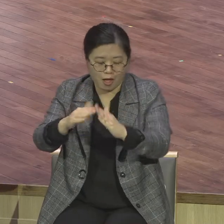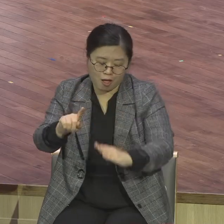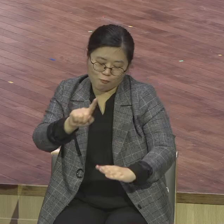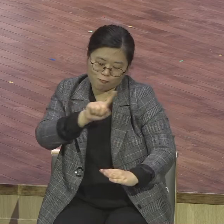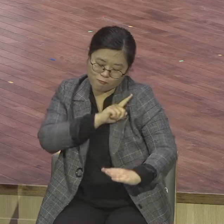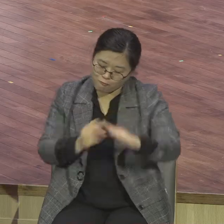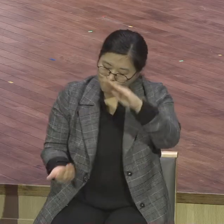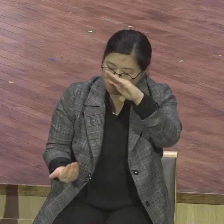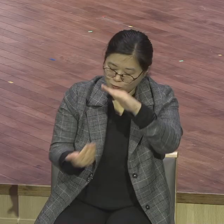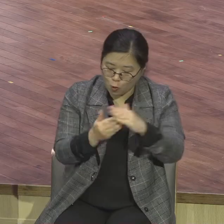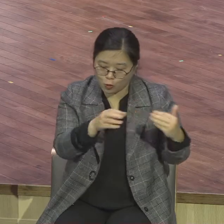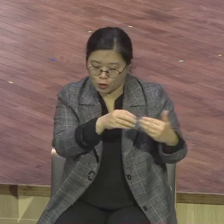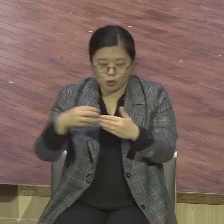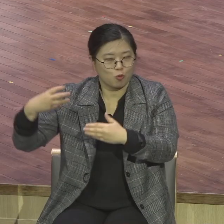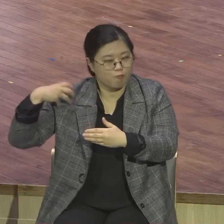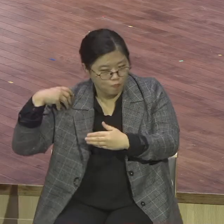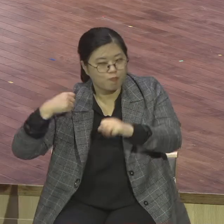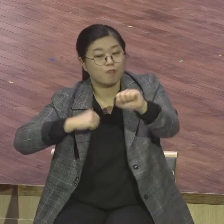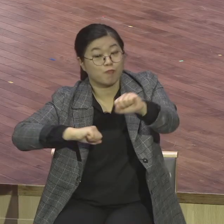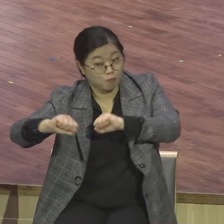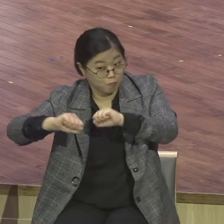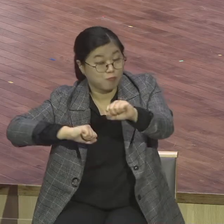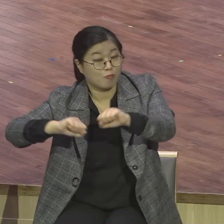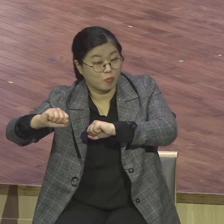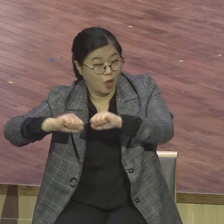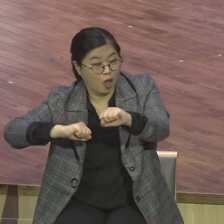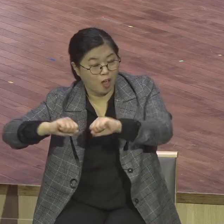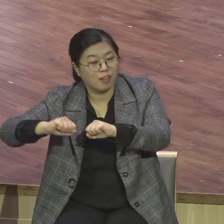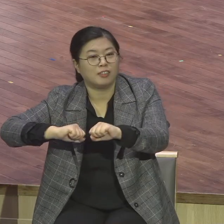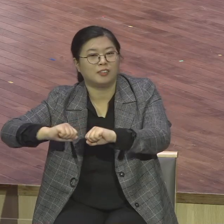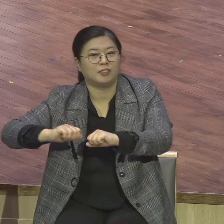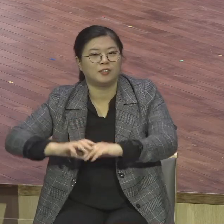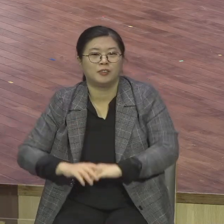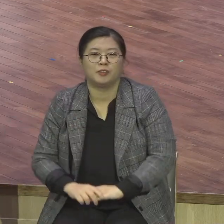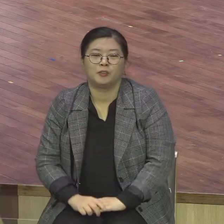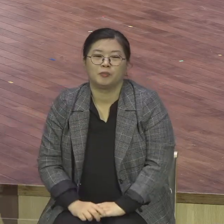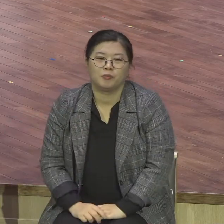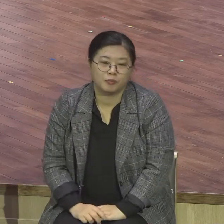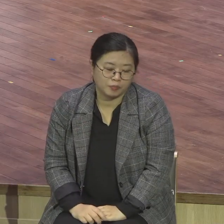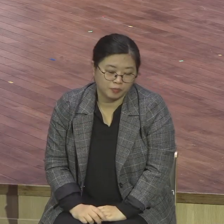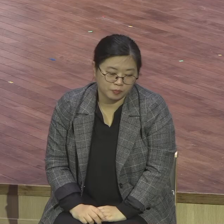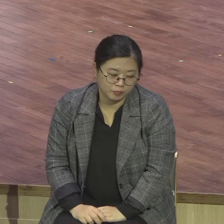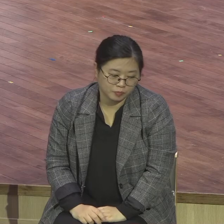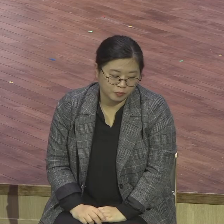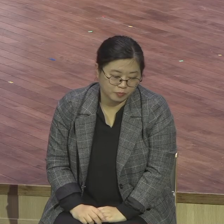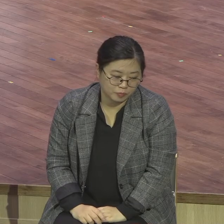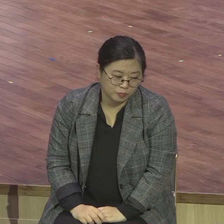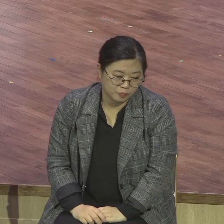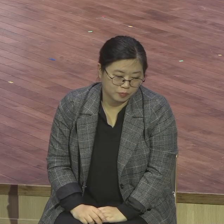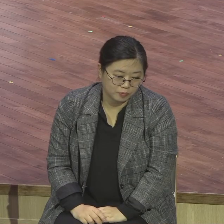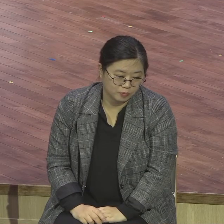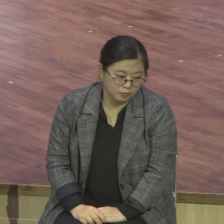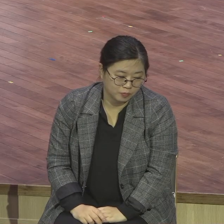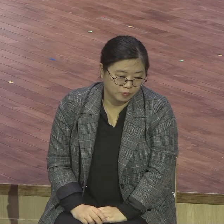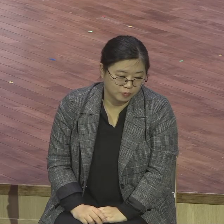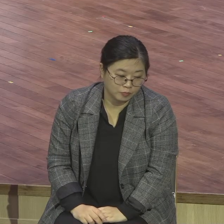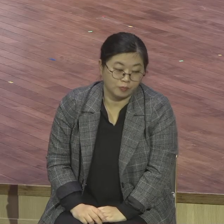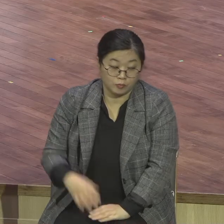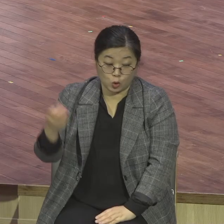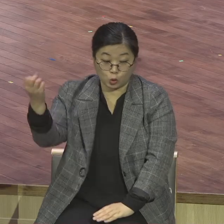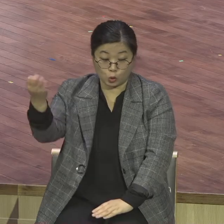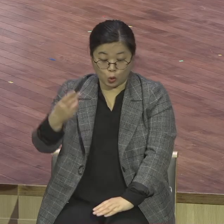공회를 주관했습니다. 이 자리에서 이방인이라고 할지라도 예수님을 그리스도로